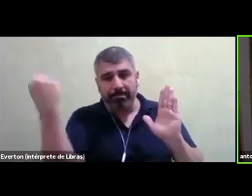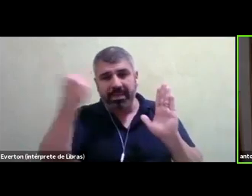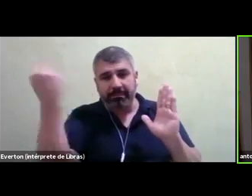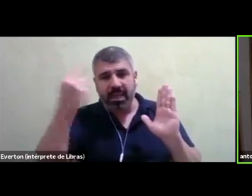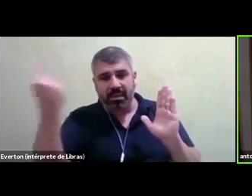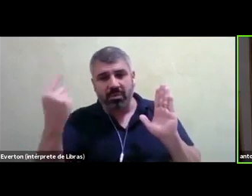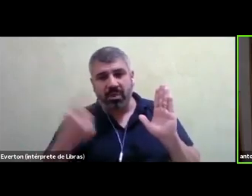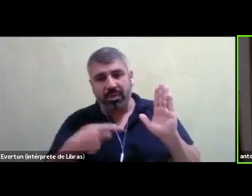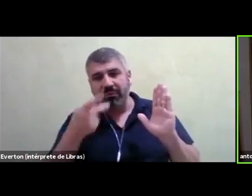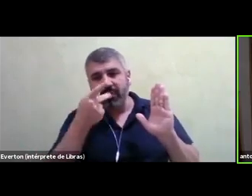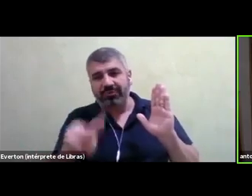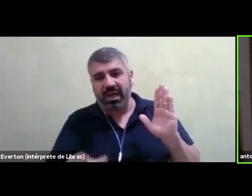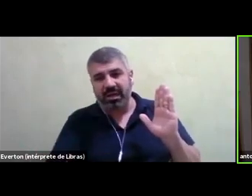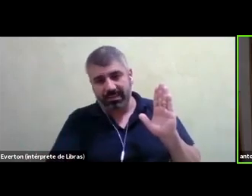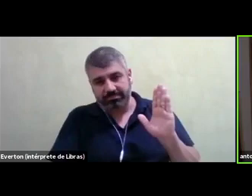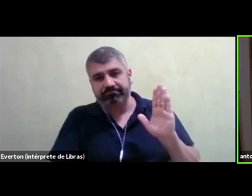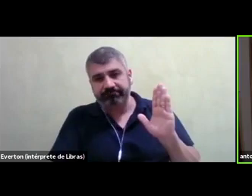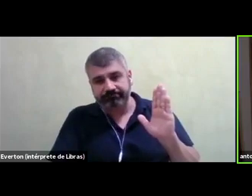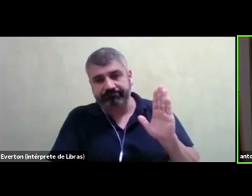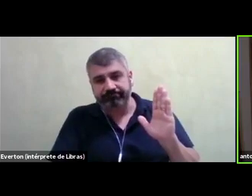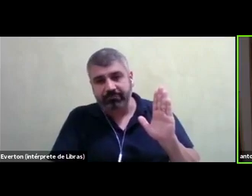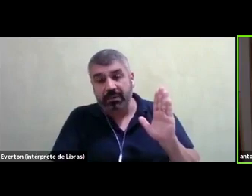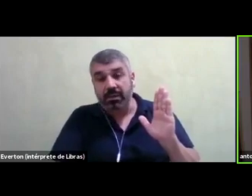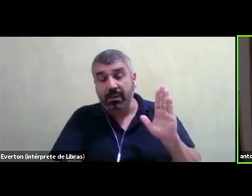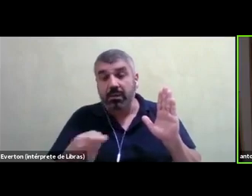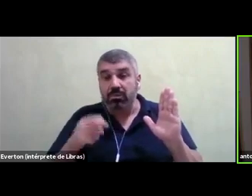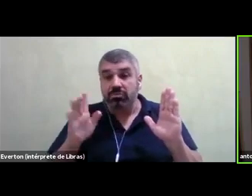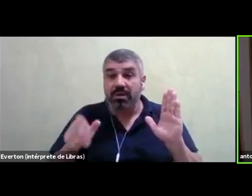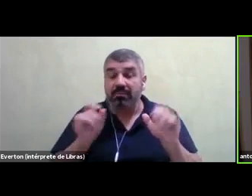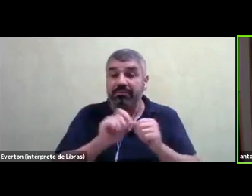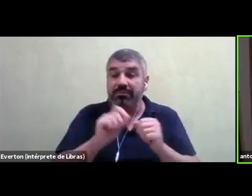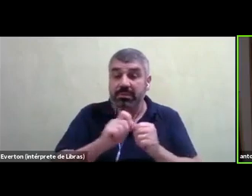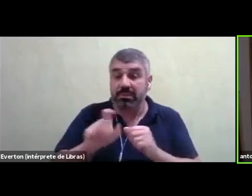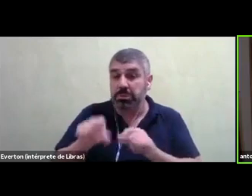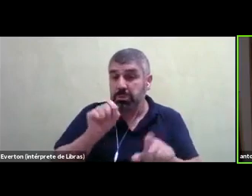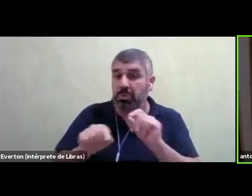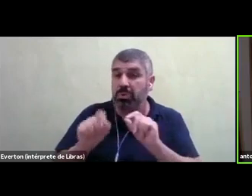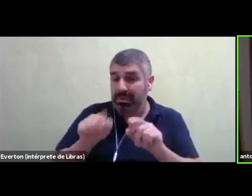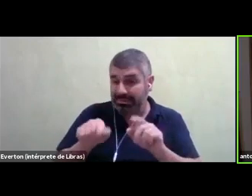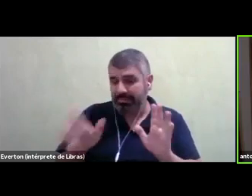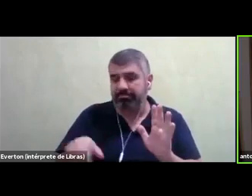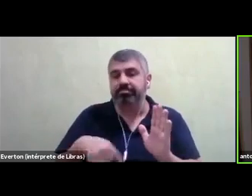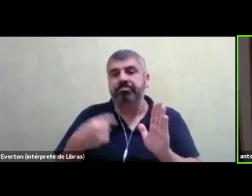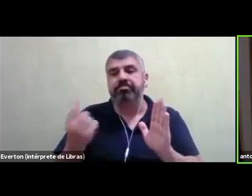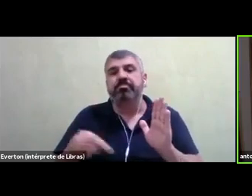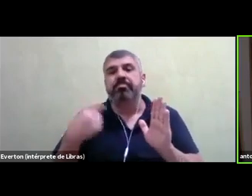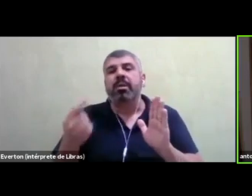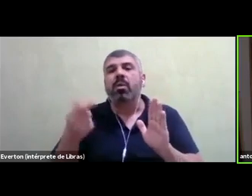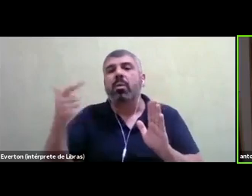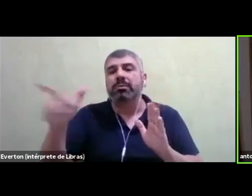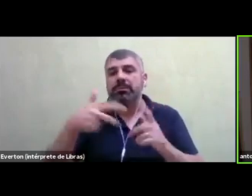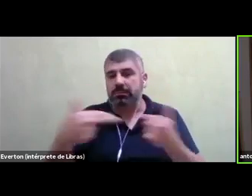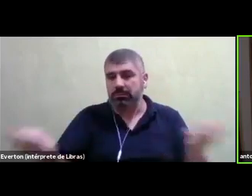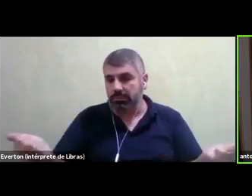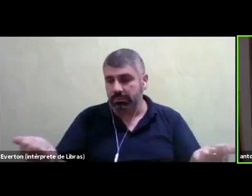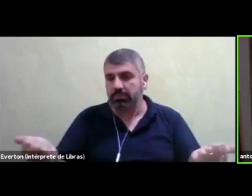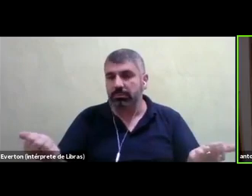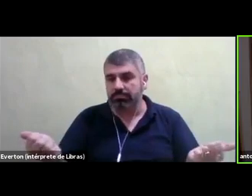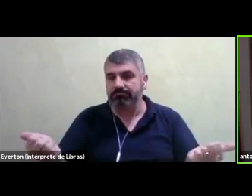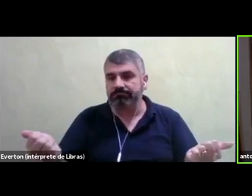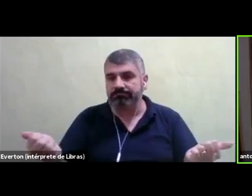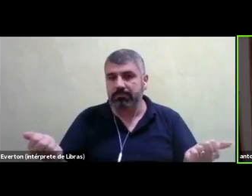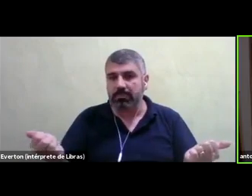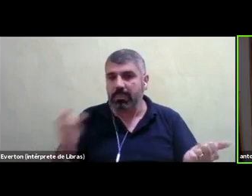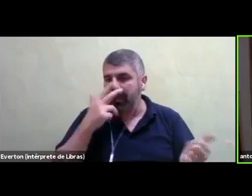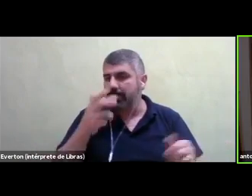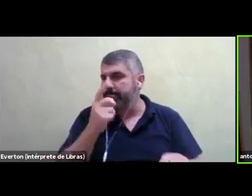na minha fala, né, já que eu fiz algumas escolhas. Outra questão que nos marcou é que não